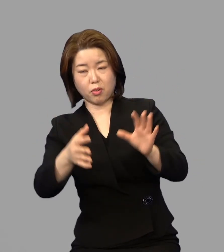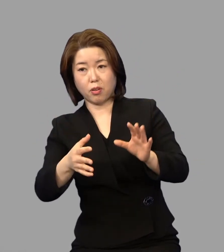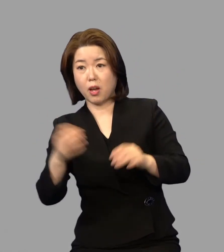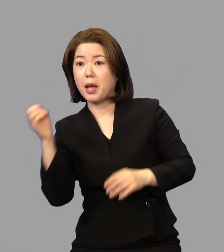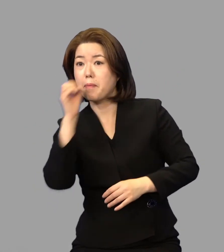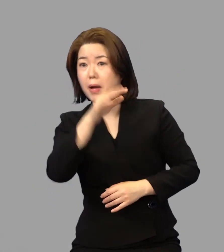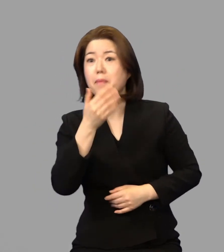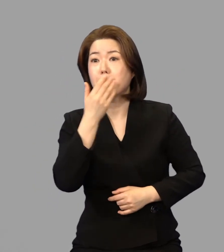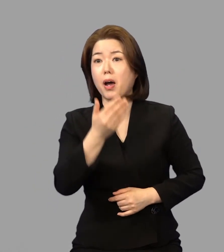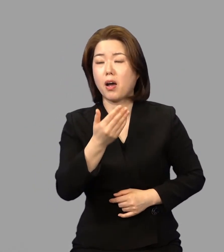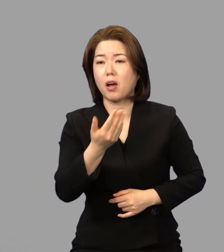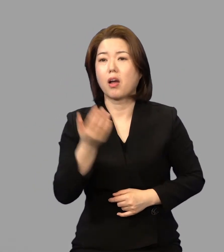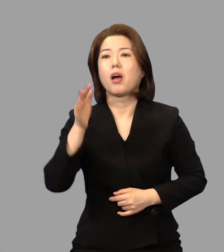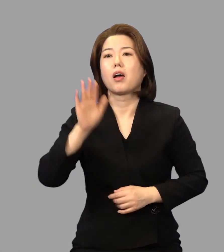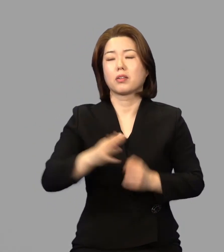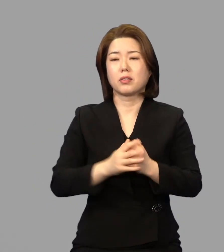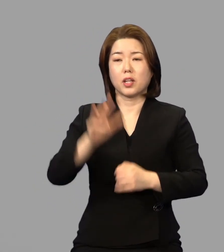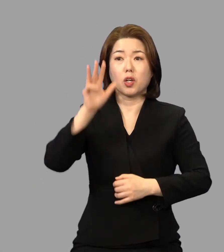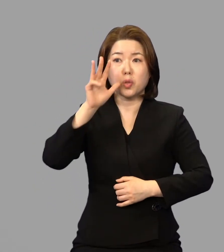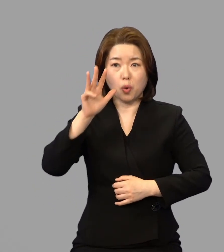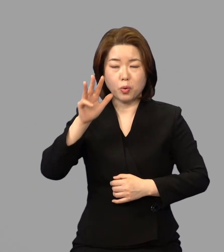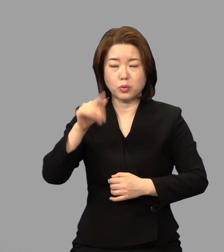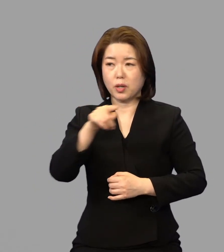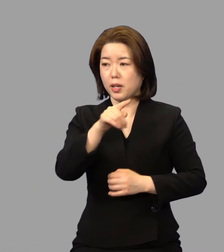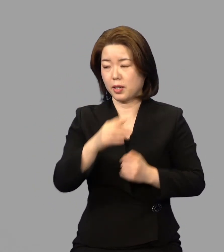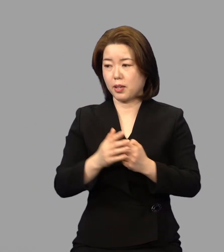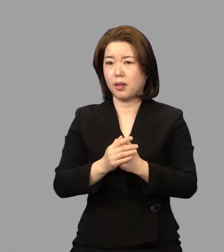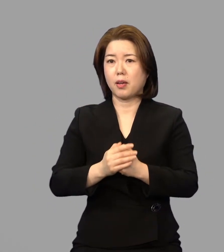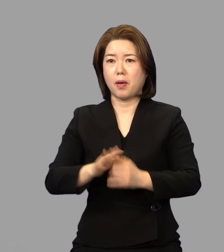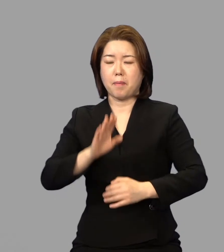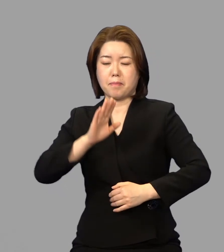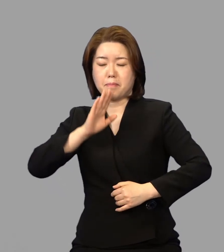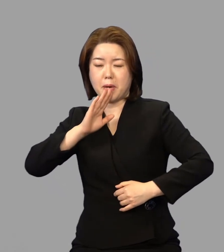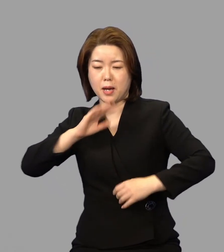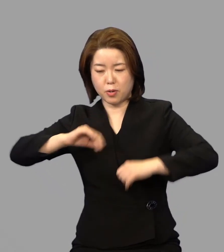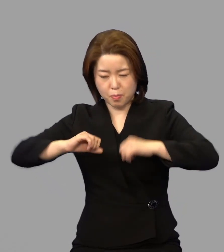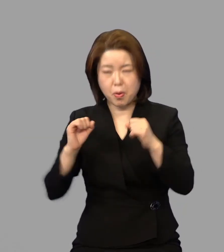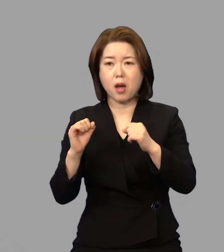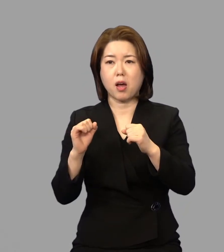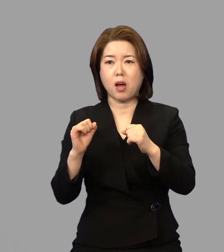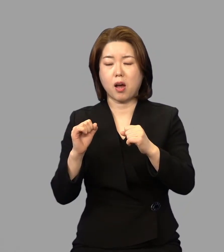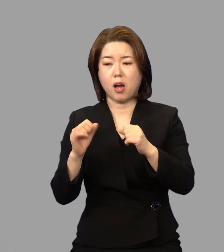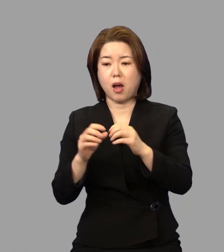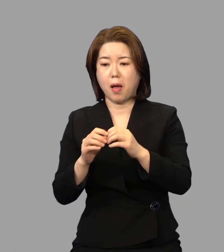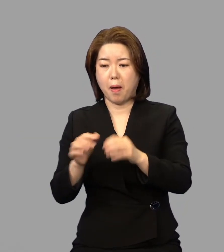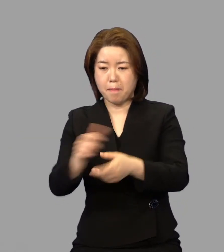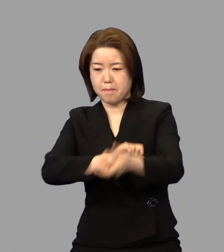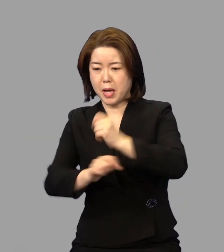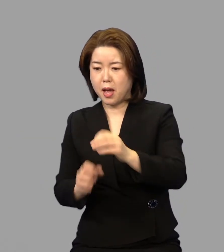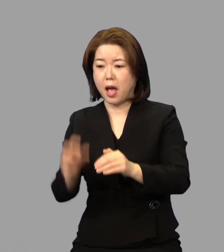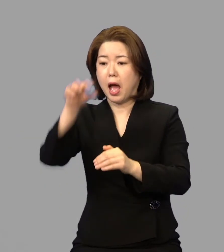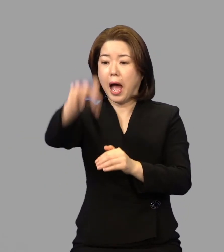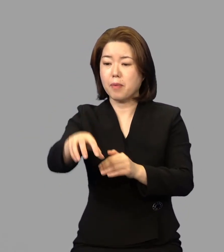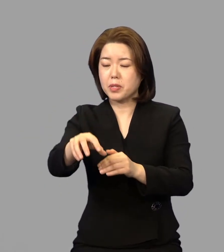거예요. 그런데 여호수아에게 즉각 복종합니다. 그리고 맨 앞장서서 건넙니다.